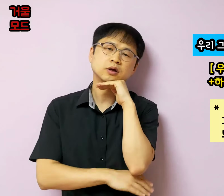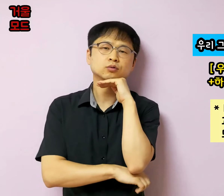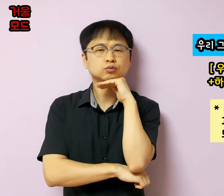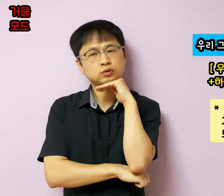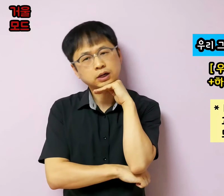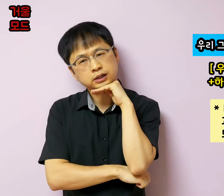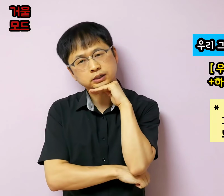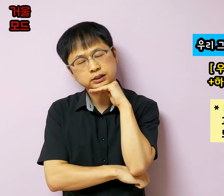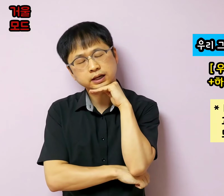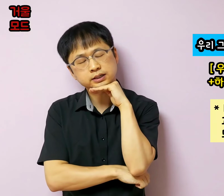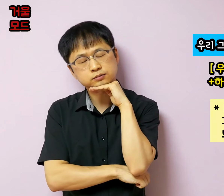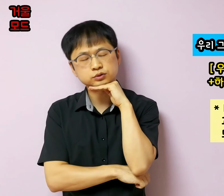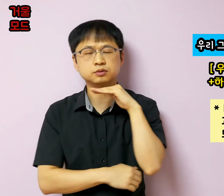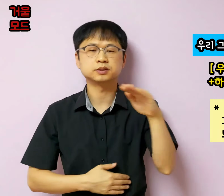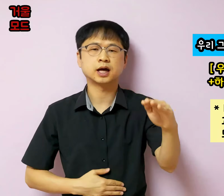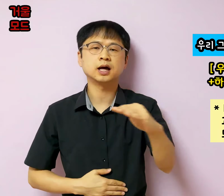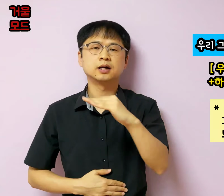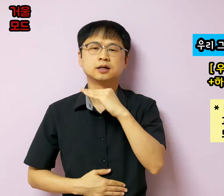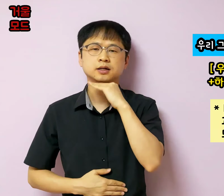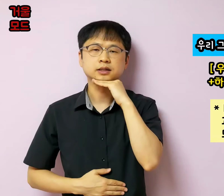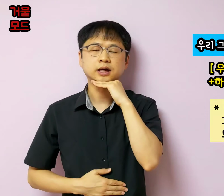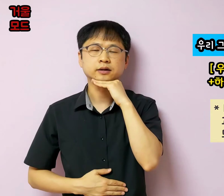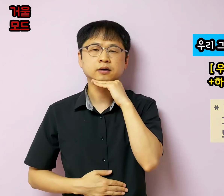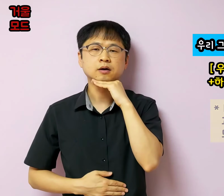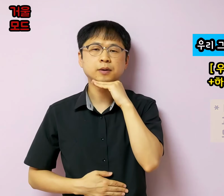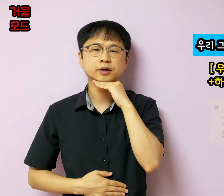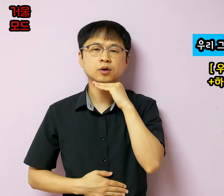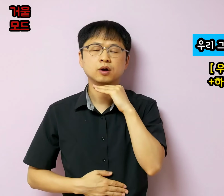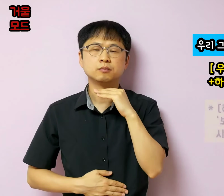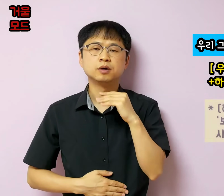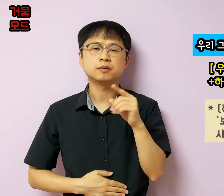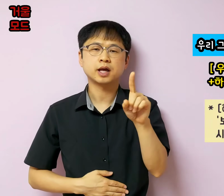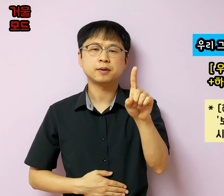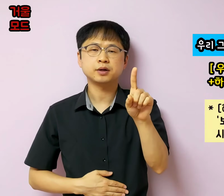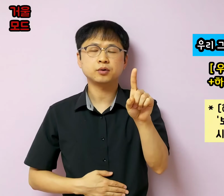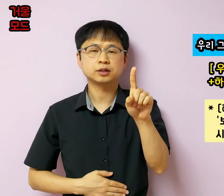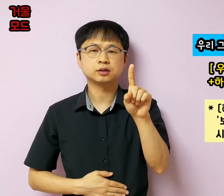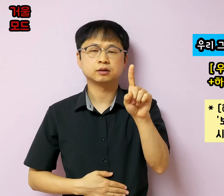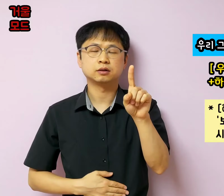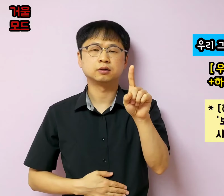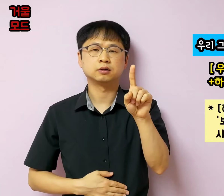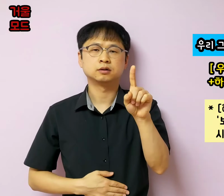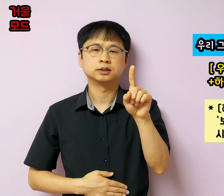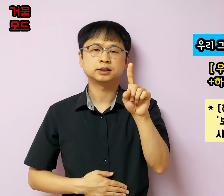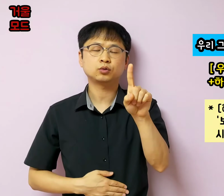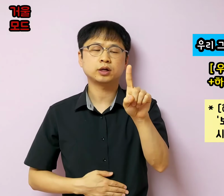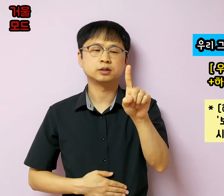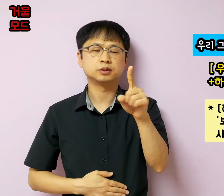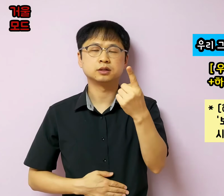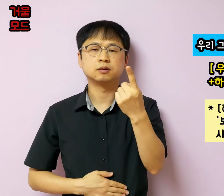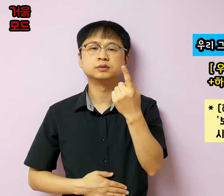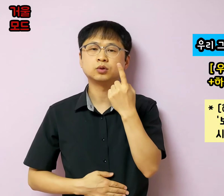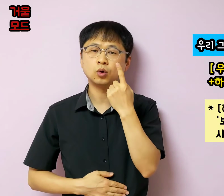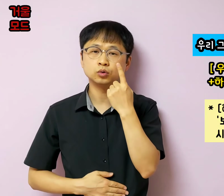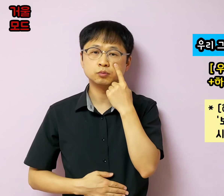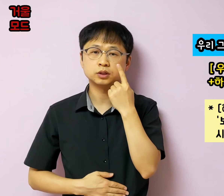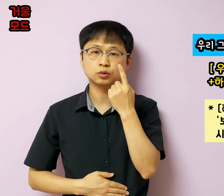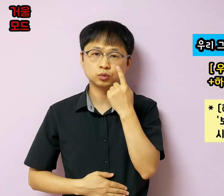괴고 누군가를 기다리는 모습입니다. 기다려봐요. 뭐뭐 해봐요 하는 시도의 의미는 검지로 눈 밑을